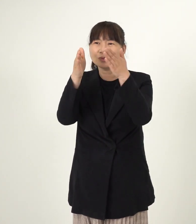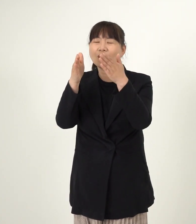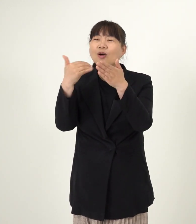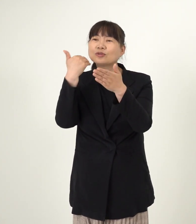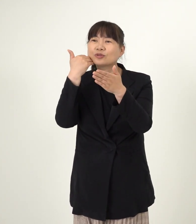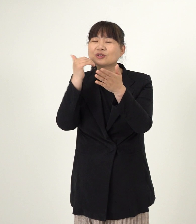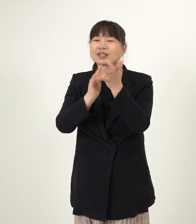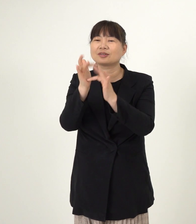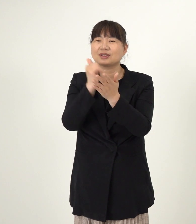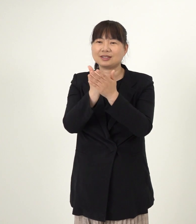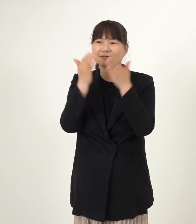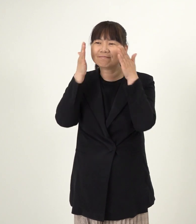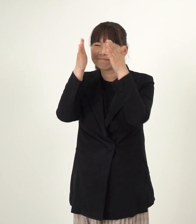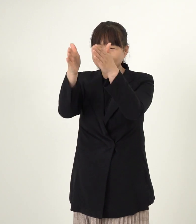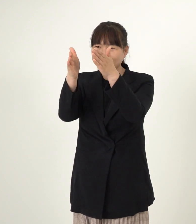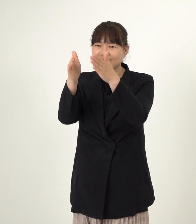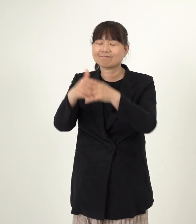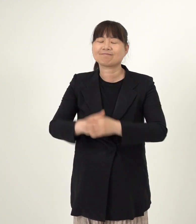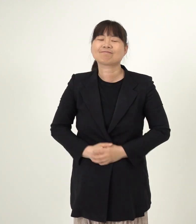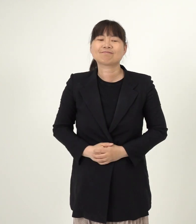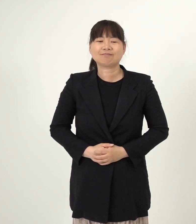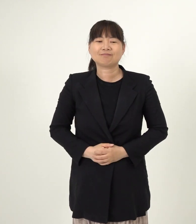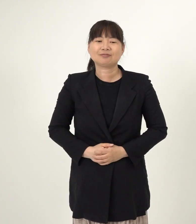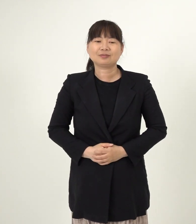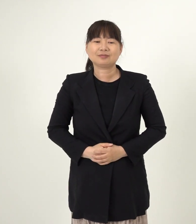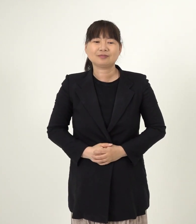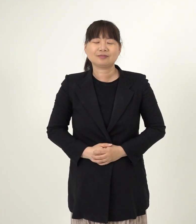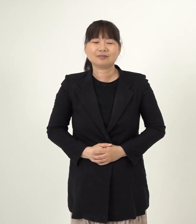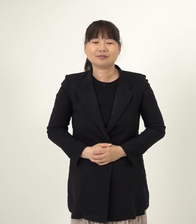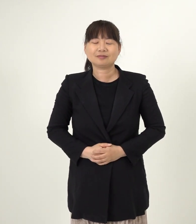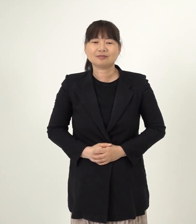예수께 픽스 온, 고정시켜라.